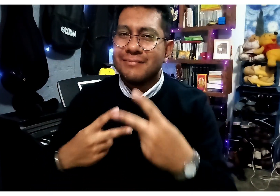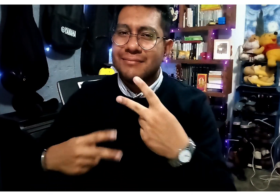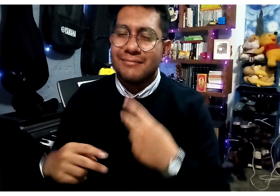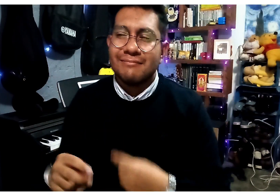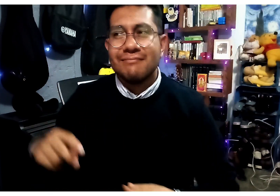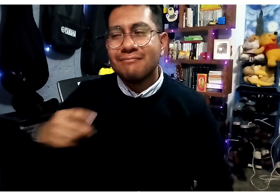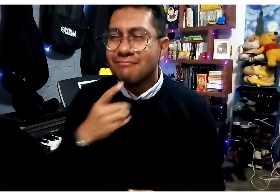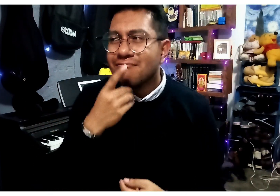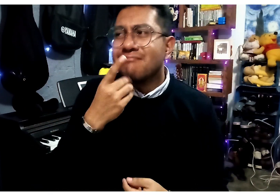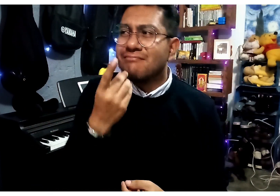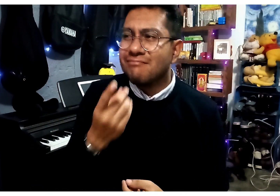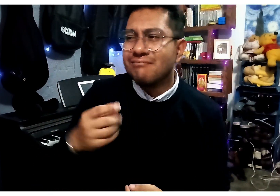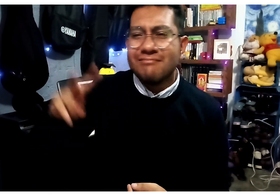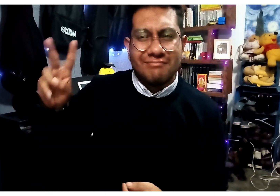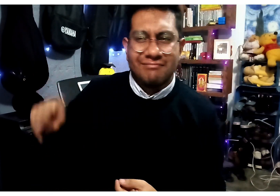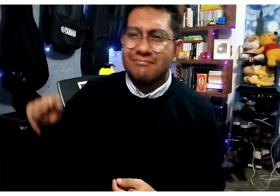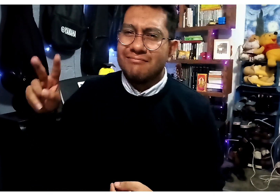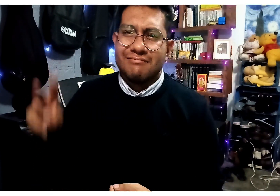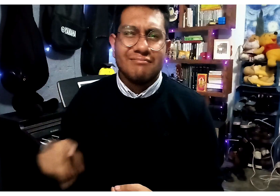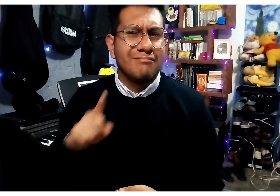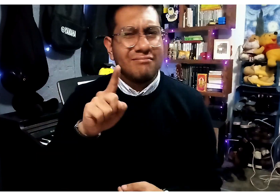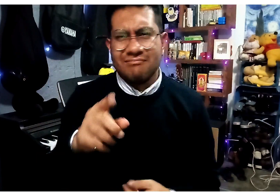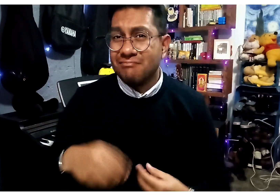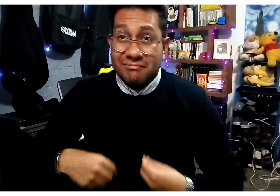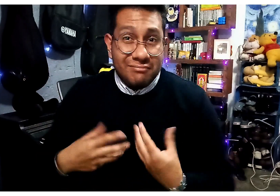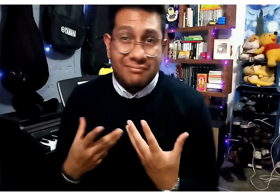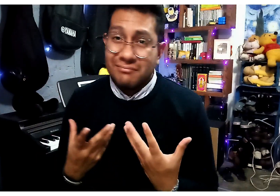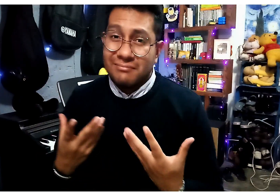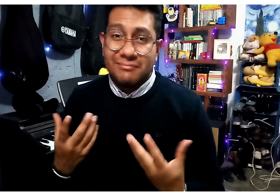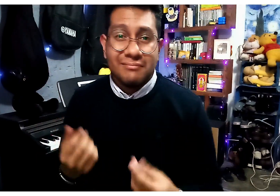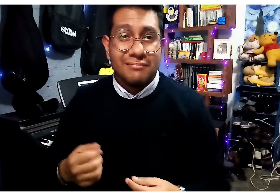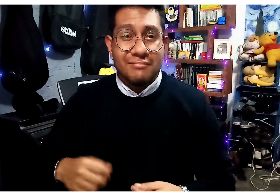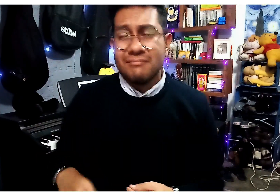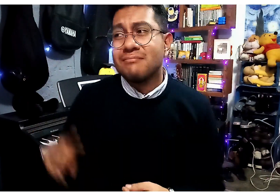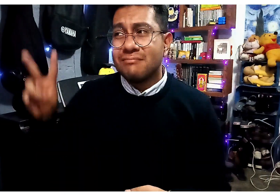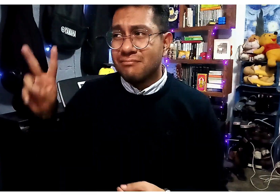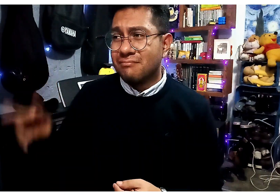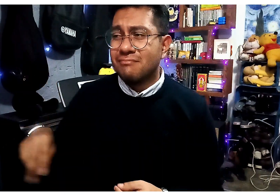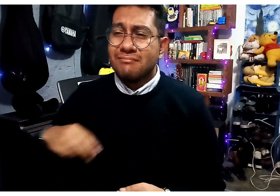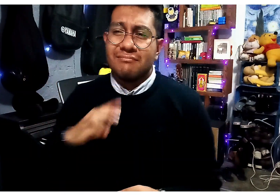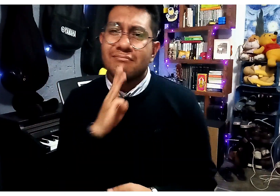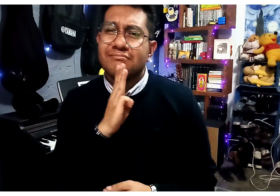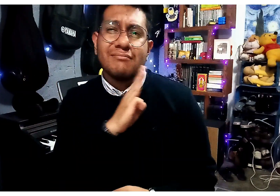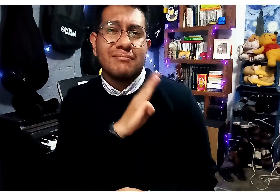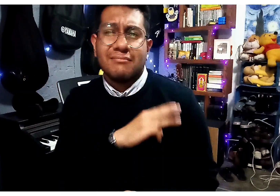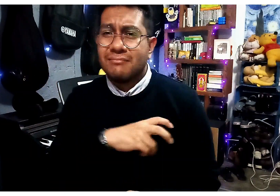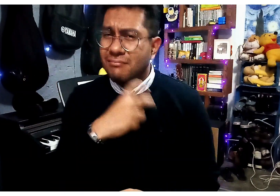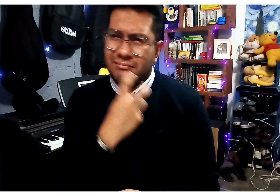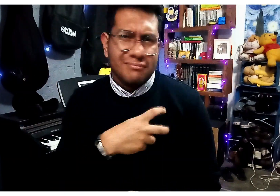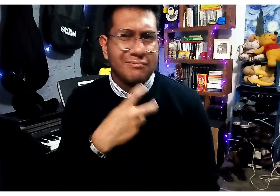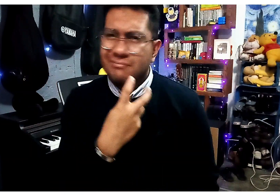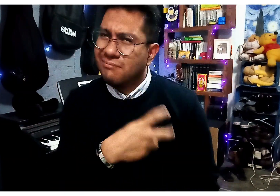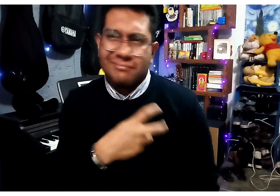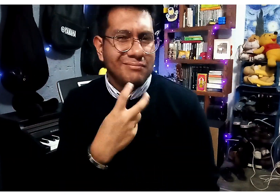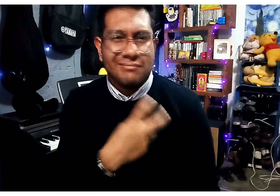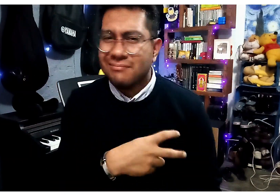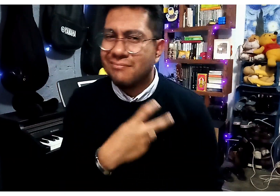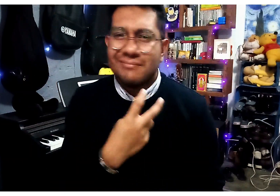No te asustes de decirme la verdad. Eso nunca puede estar así tan mal.